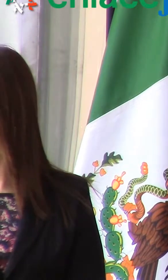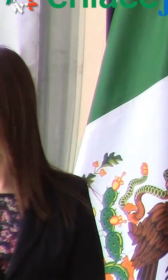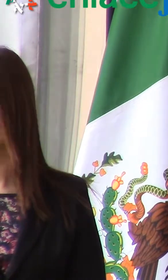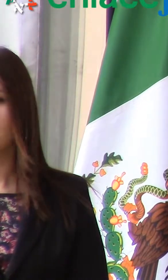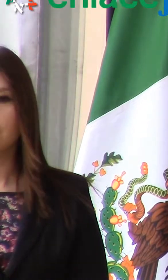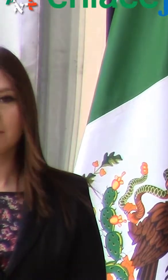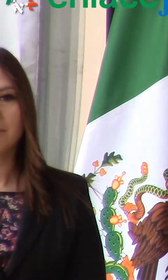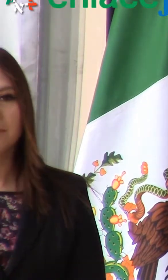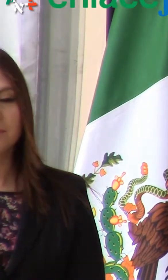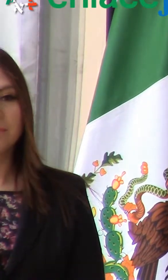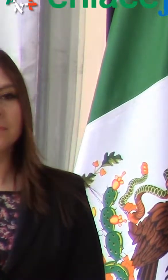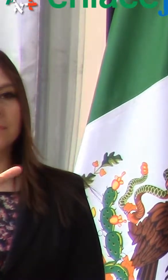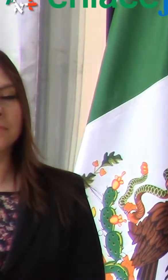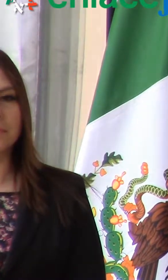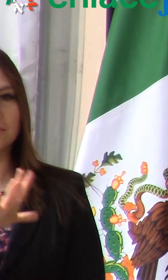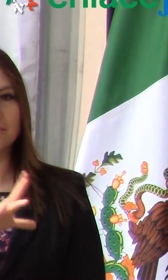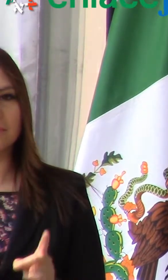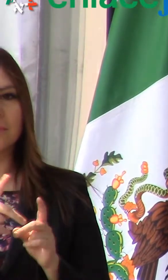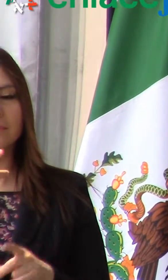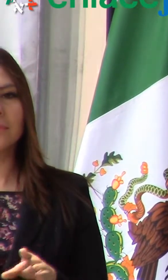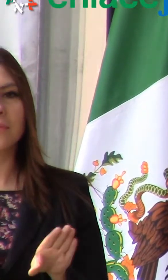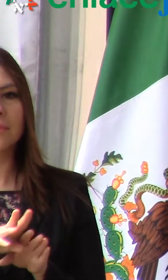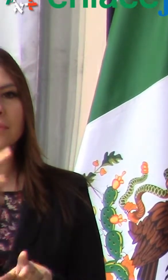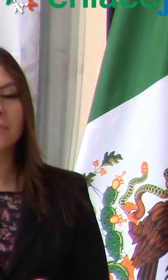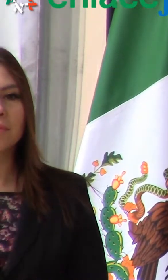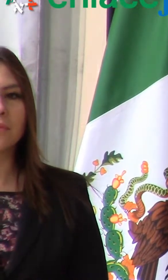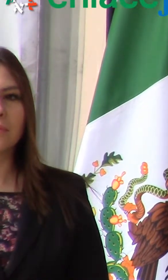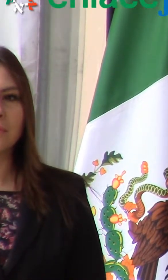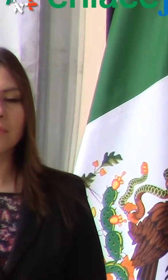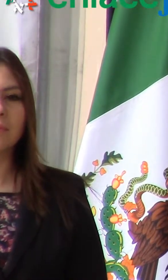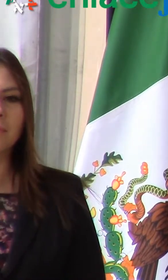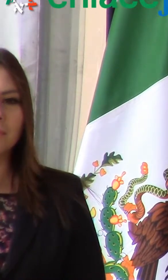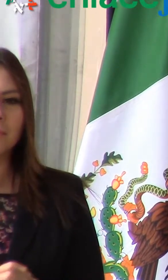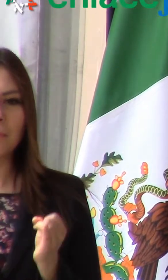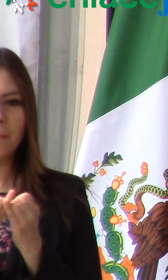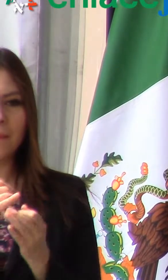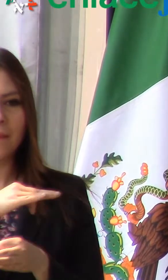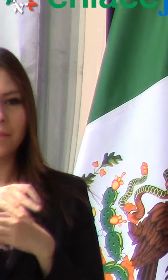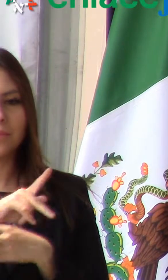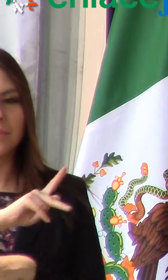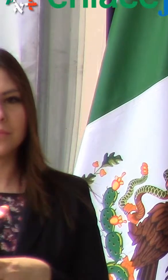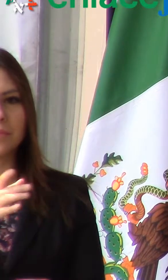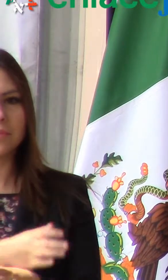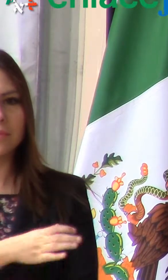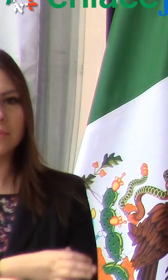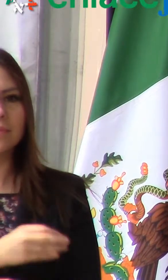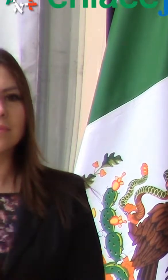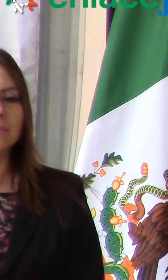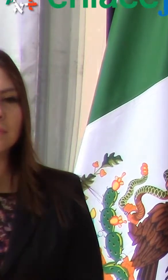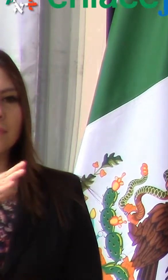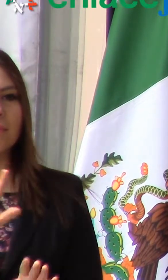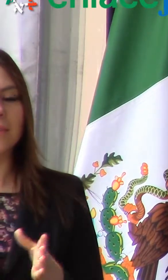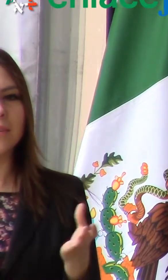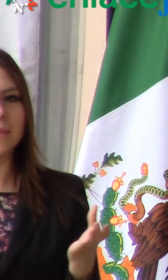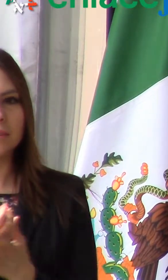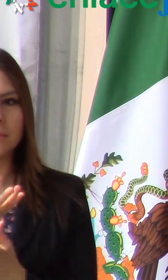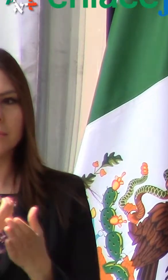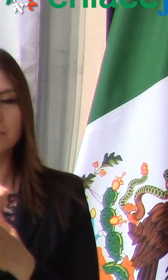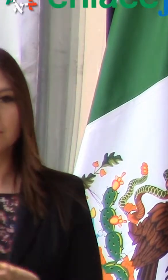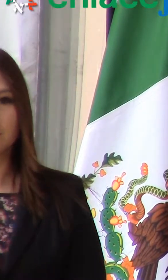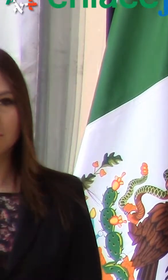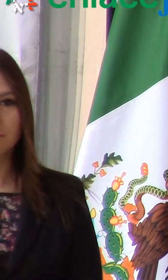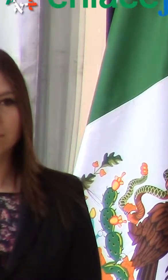No tengo duda que ella, en su calidad de futura abogada, igual que todos sus compañeros, los abogados que ya ingresaron de la